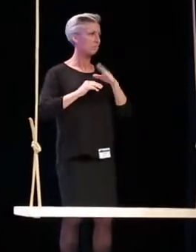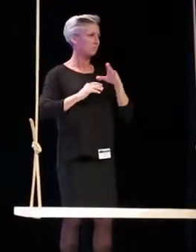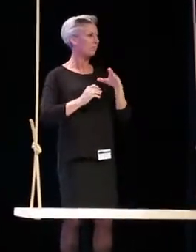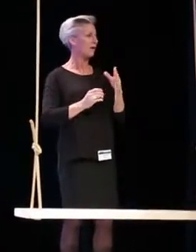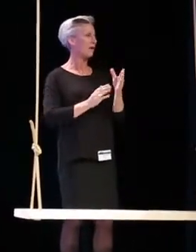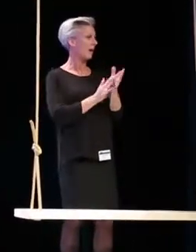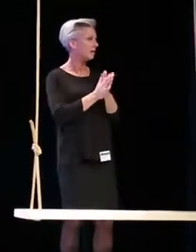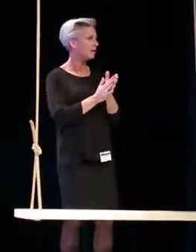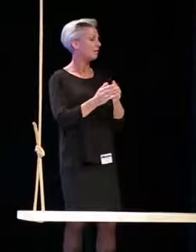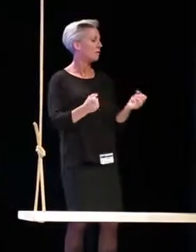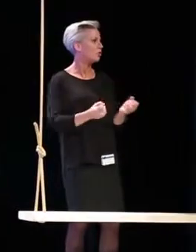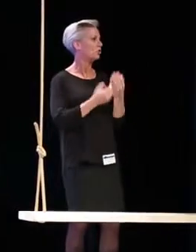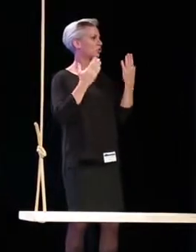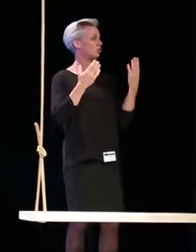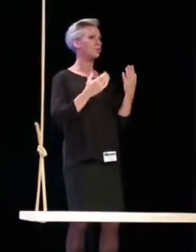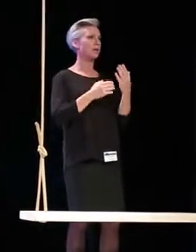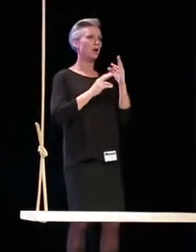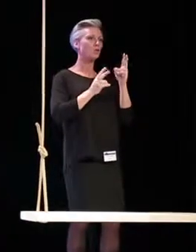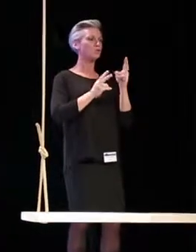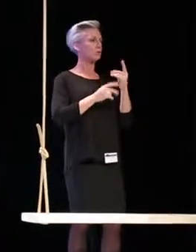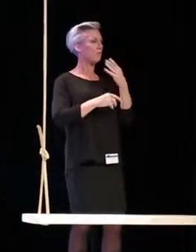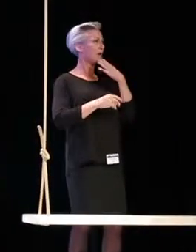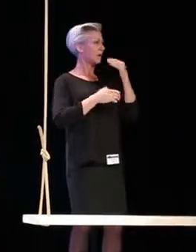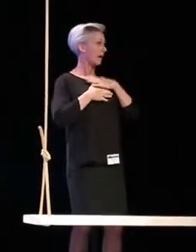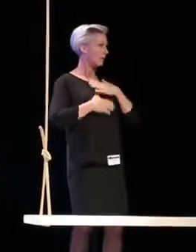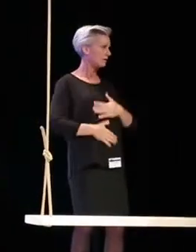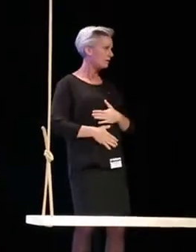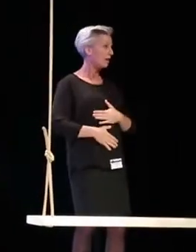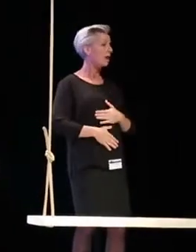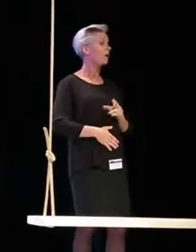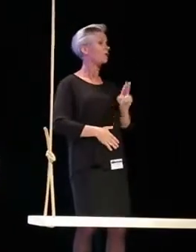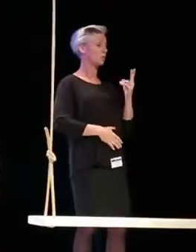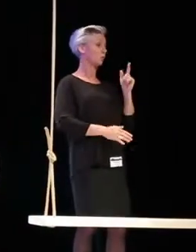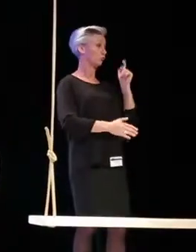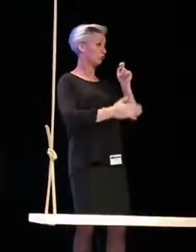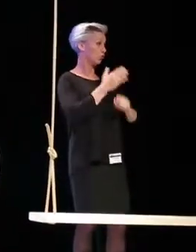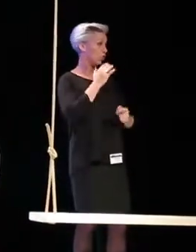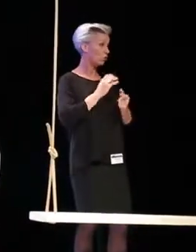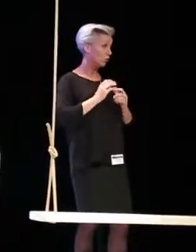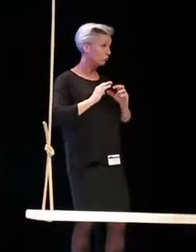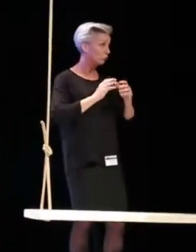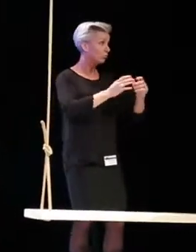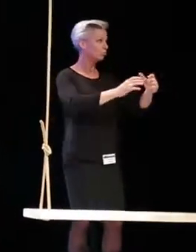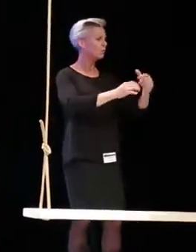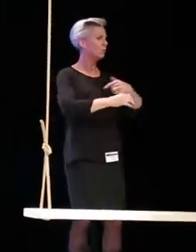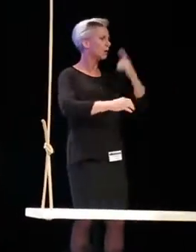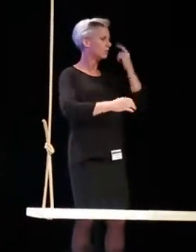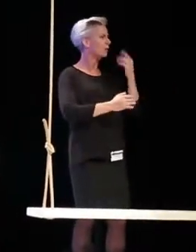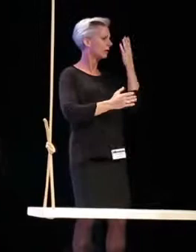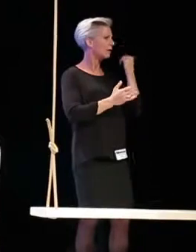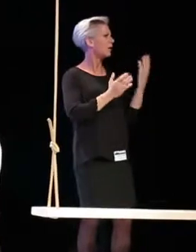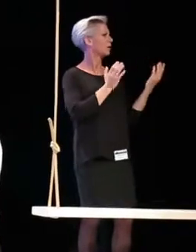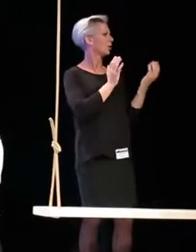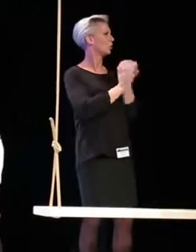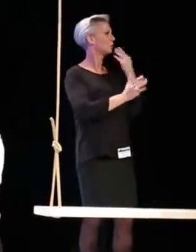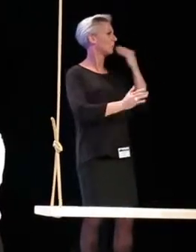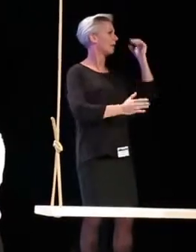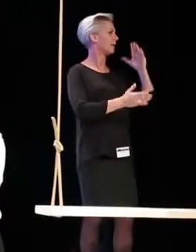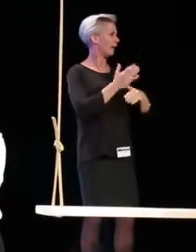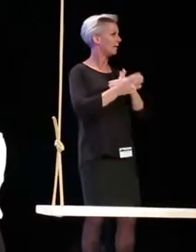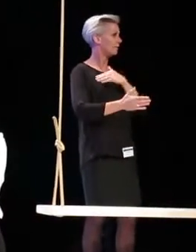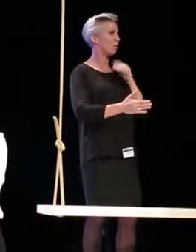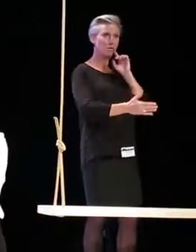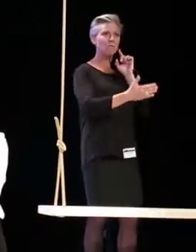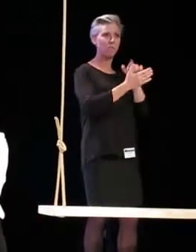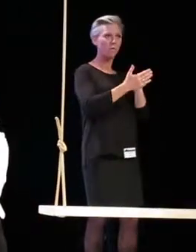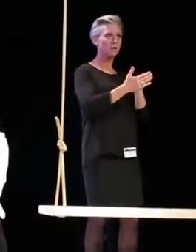vara hälsomässigt mer gångbara. Så att när bollen väl börjar rulla så kanske vi överträffar våra mål. Eller jag tror att till och med att det är väldigt sannolikt att